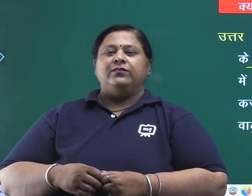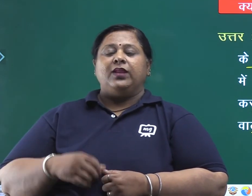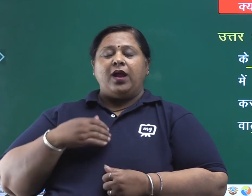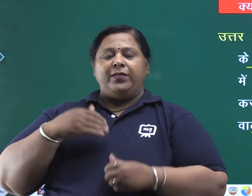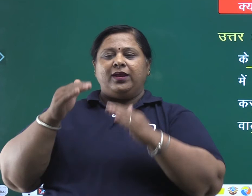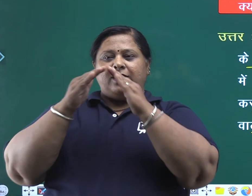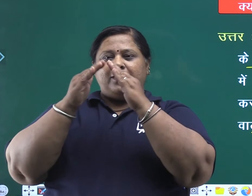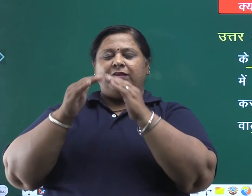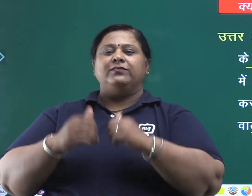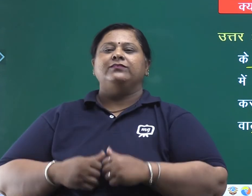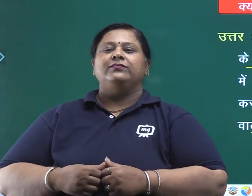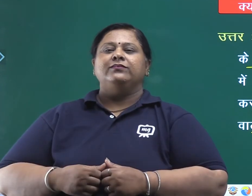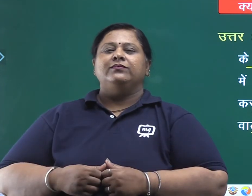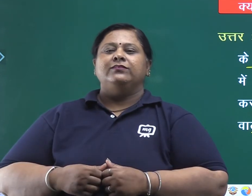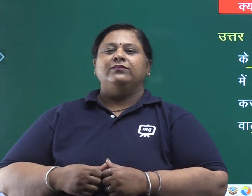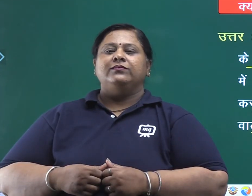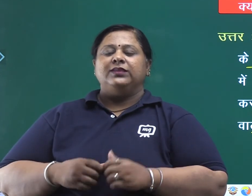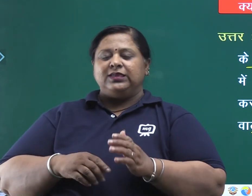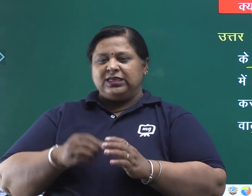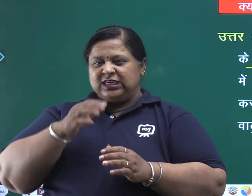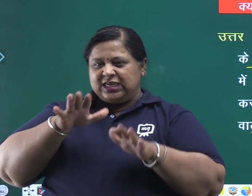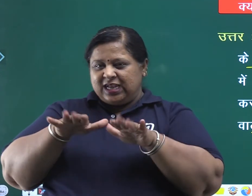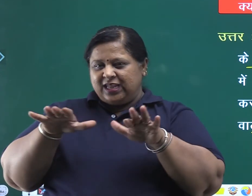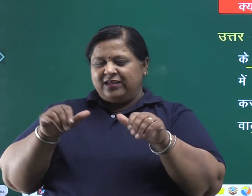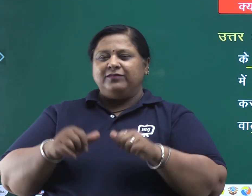अपने घर पर चिड़िया के